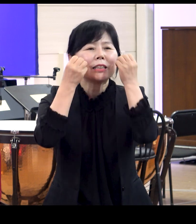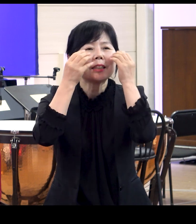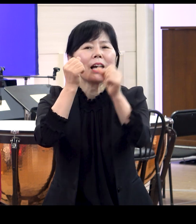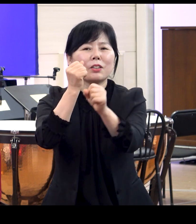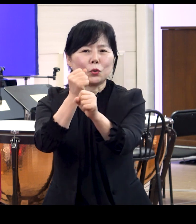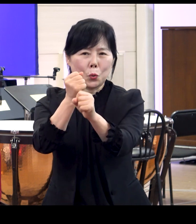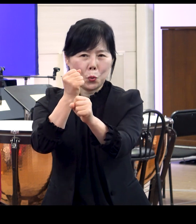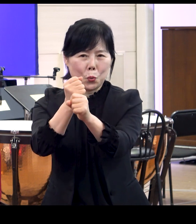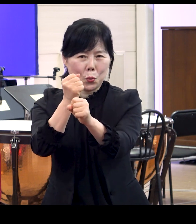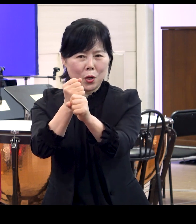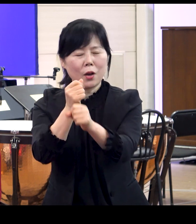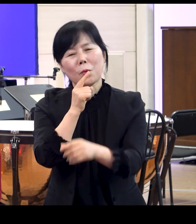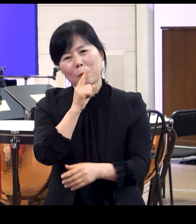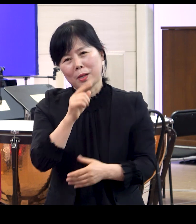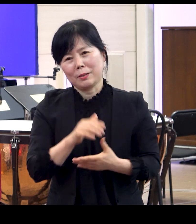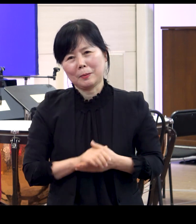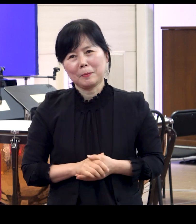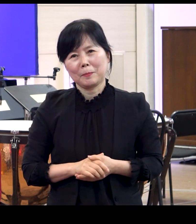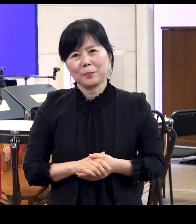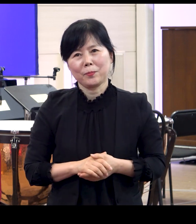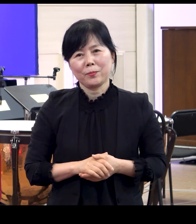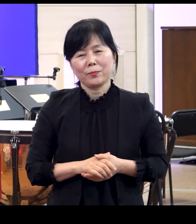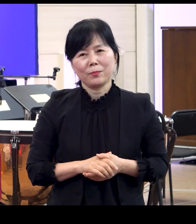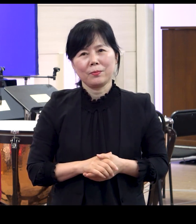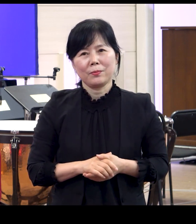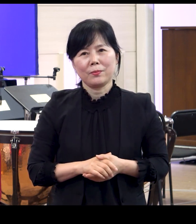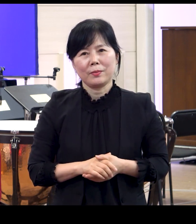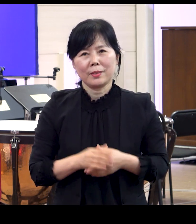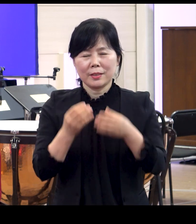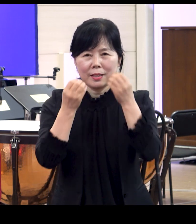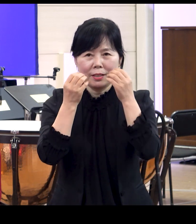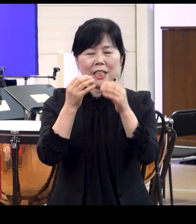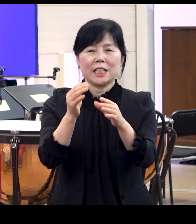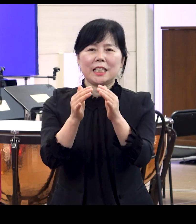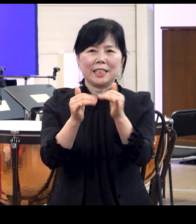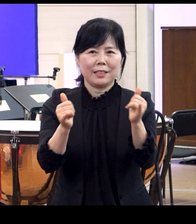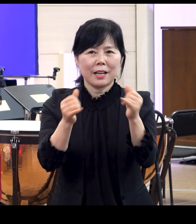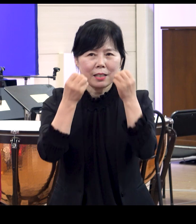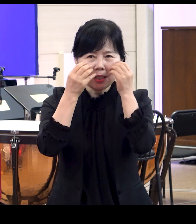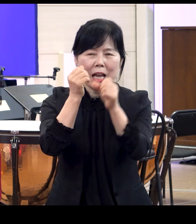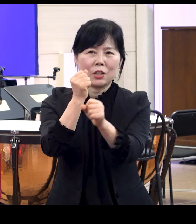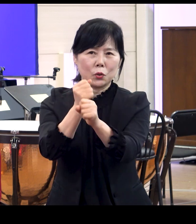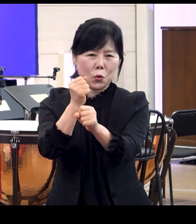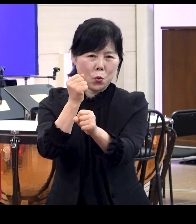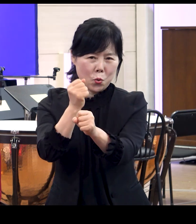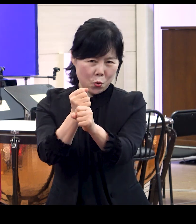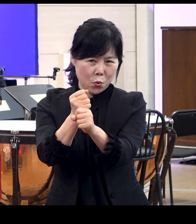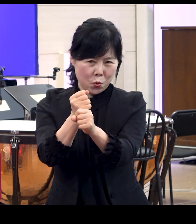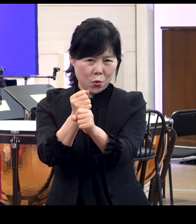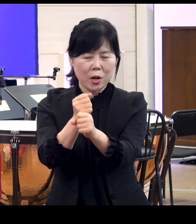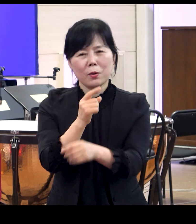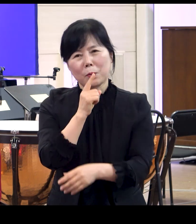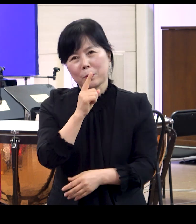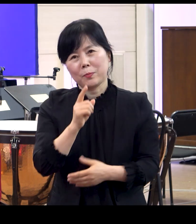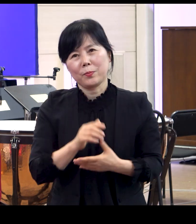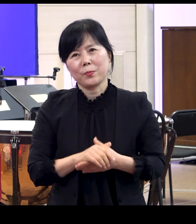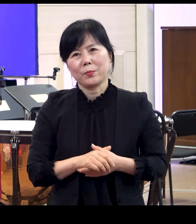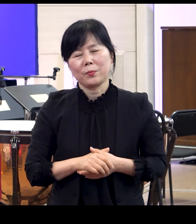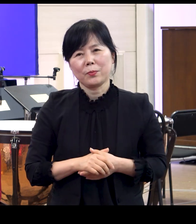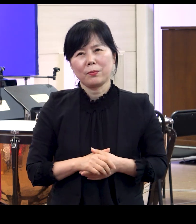Anthropic Creation이다 라고 그렇게 말합니다. Anthropic Creation, 인간 창조다, 그렇게